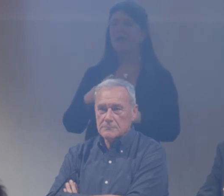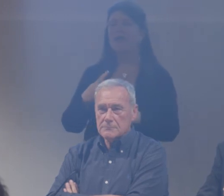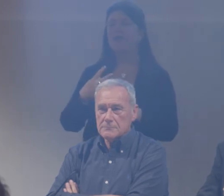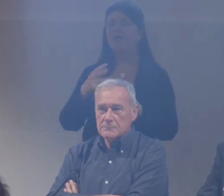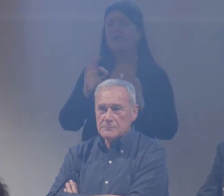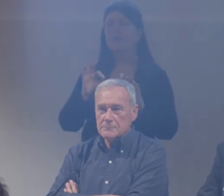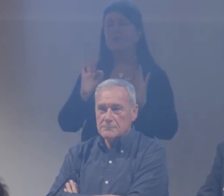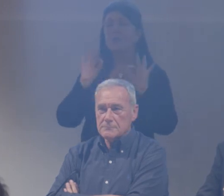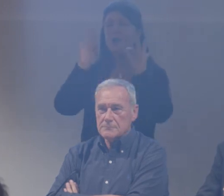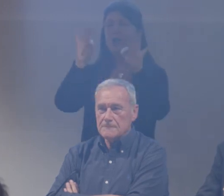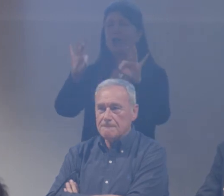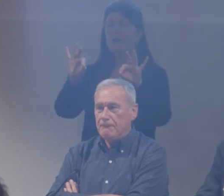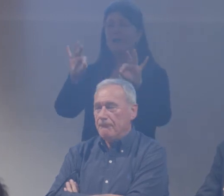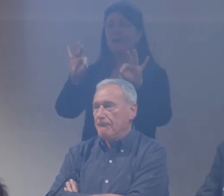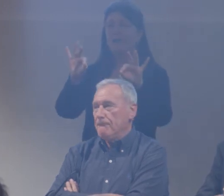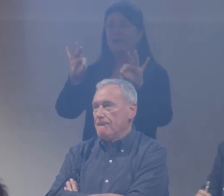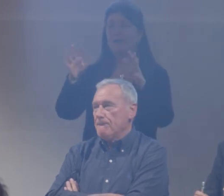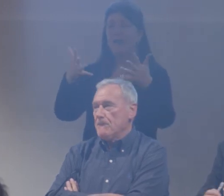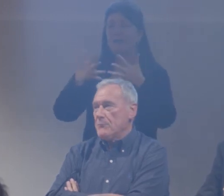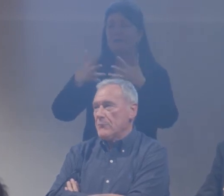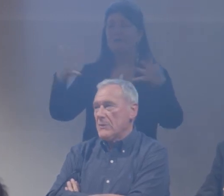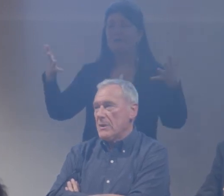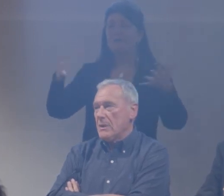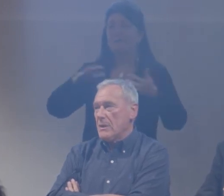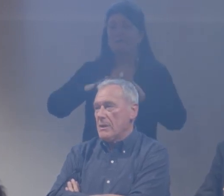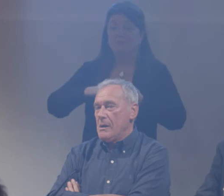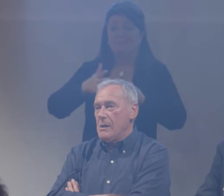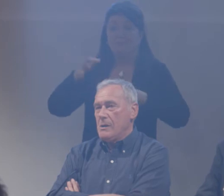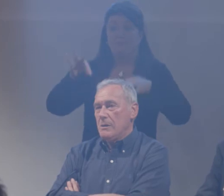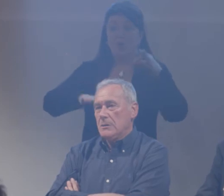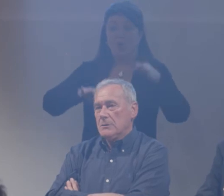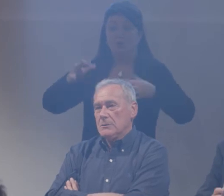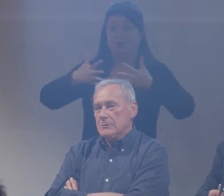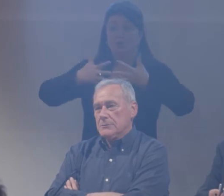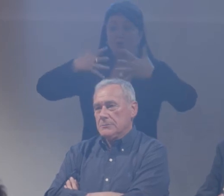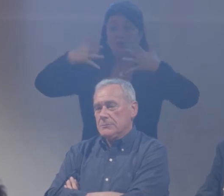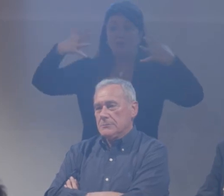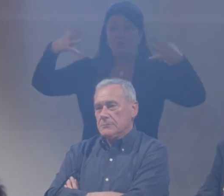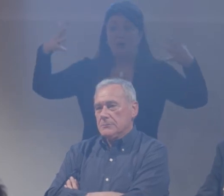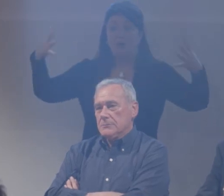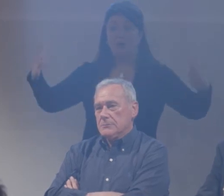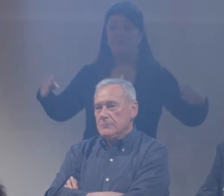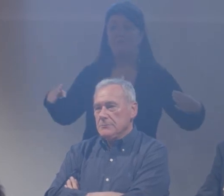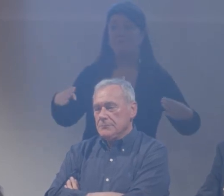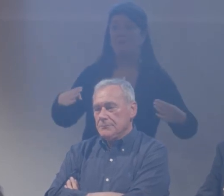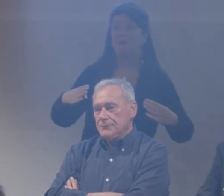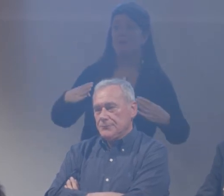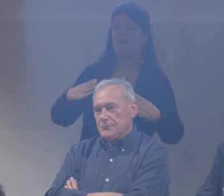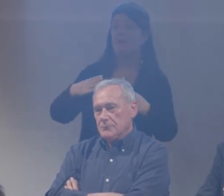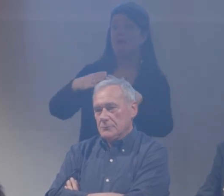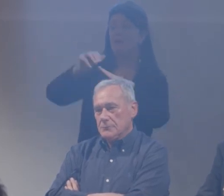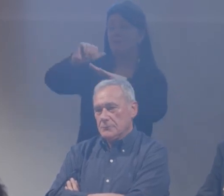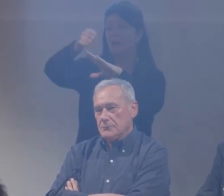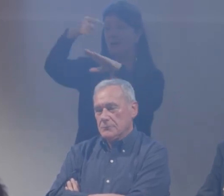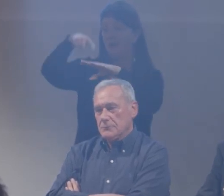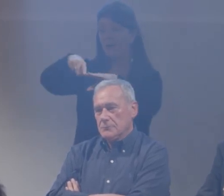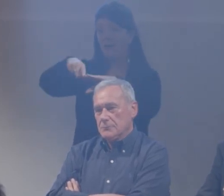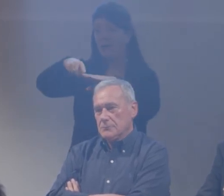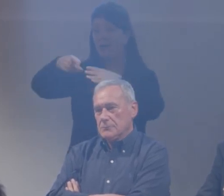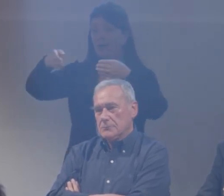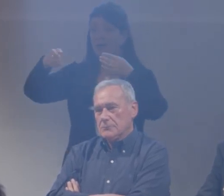maxi processo, che è nello stesso tempo la punta più alta dei successi del pool antimafia